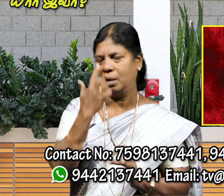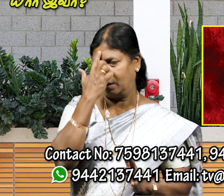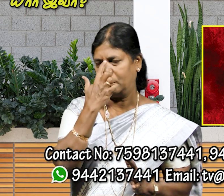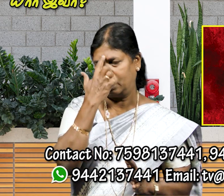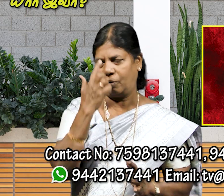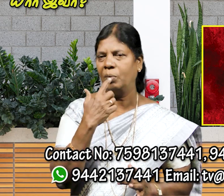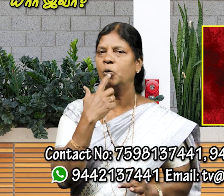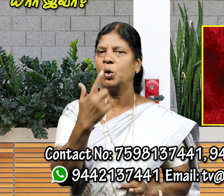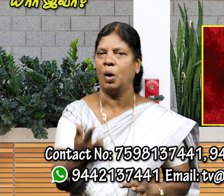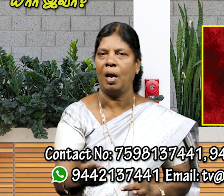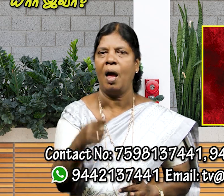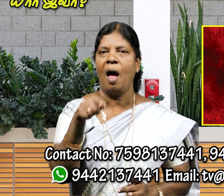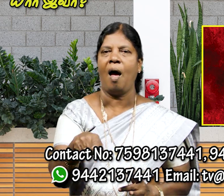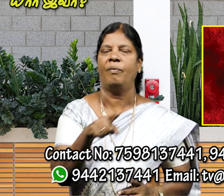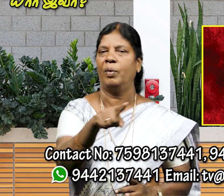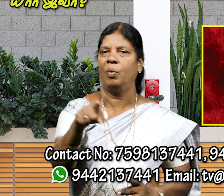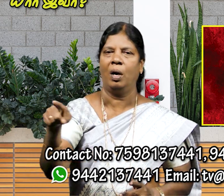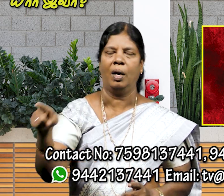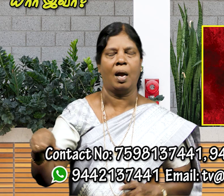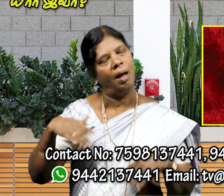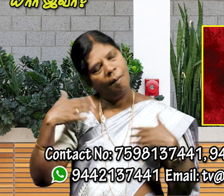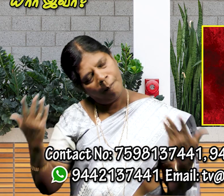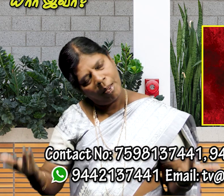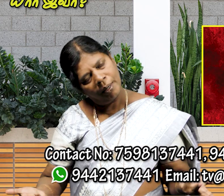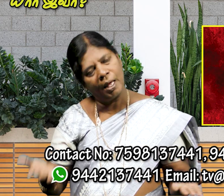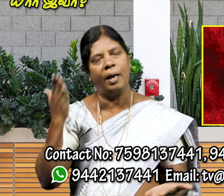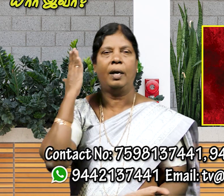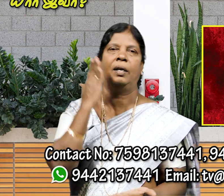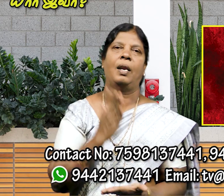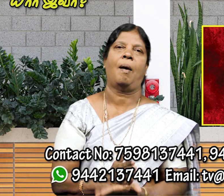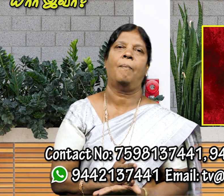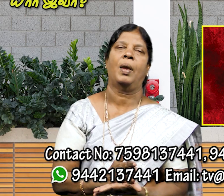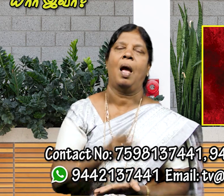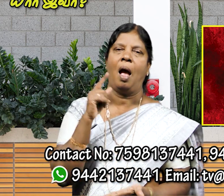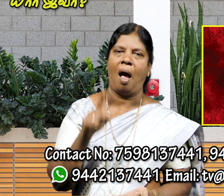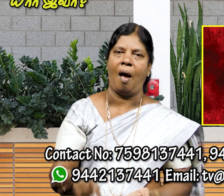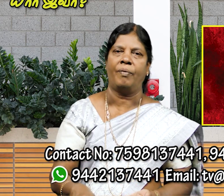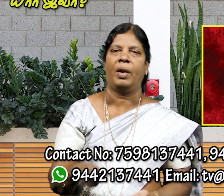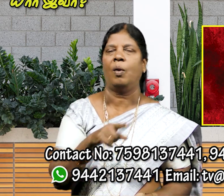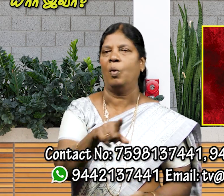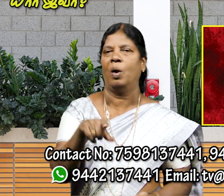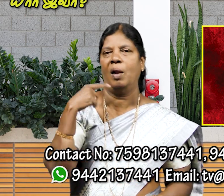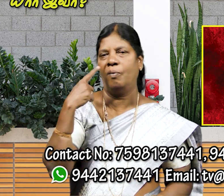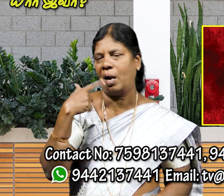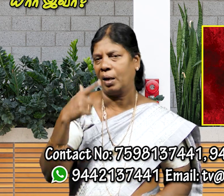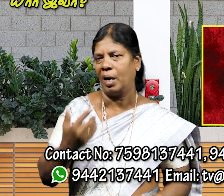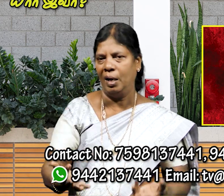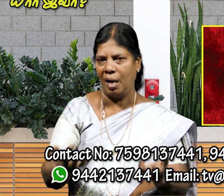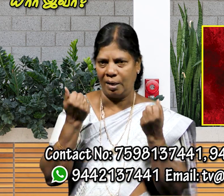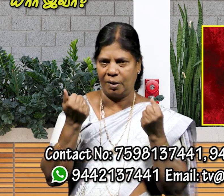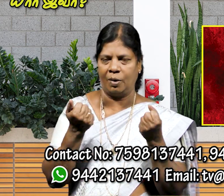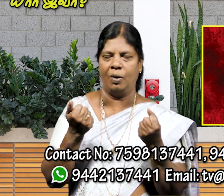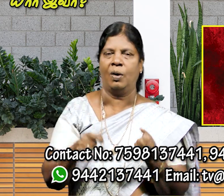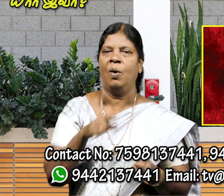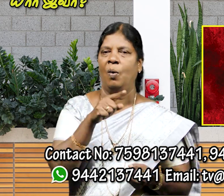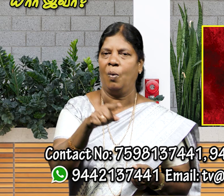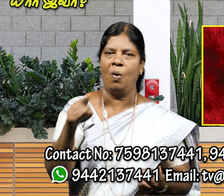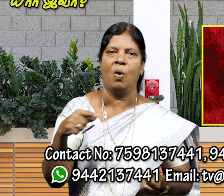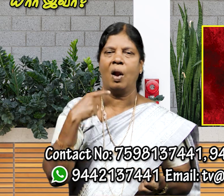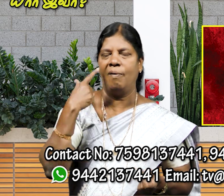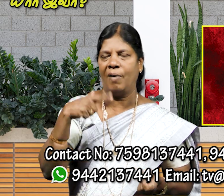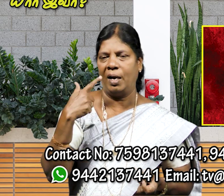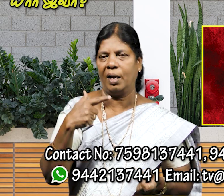தவறுகளை இயேசு கிறிஸ்துவிடம் சொல்லி அவர் உங்களுக்காக மரித்தார் என்று நம்பி அவரை உங்கள் வாழ்வில்